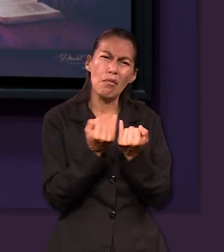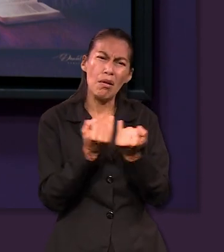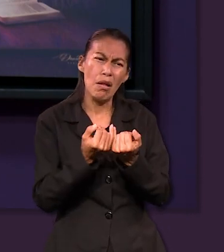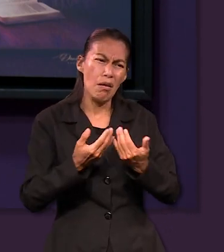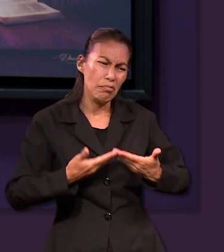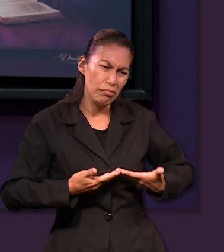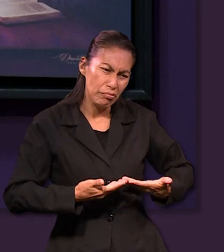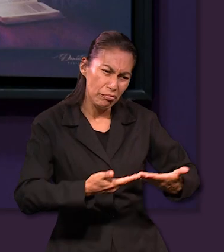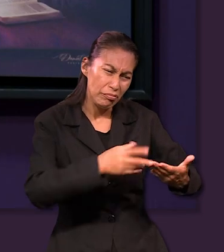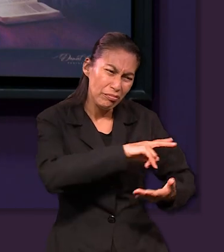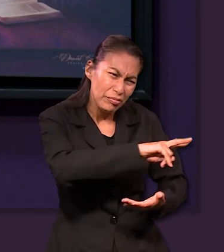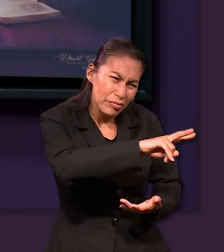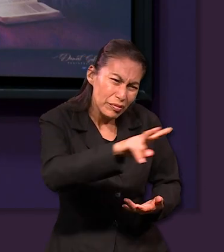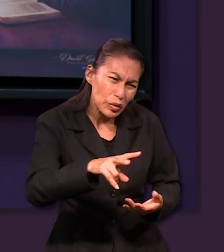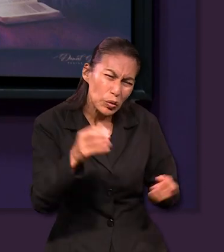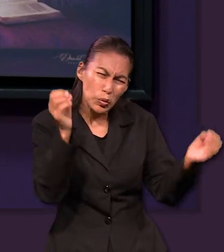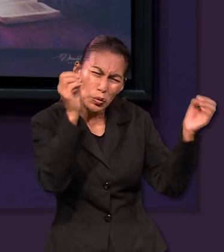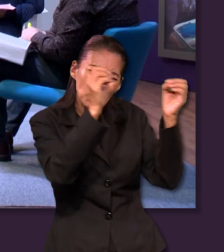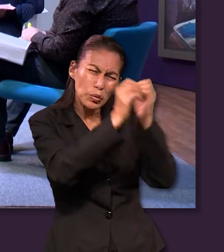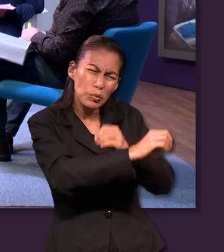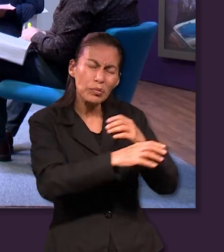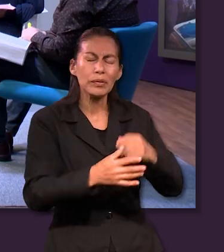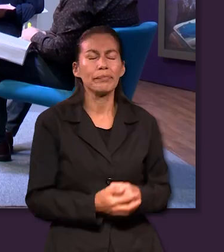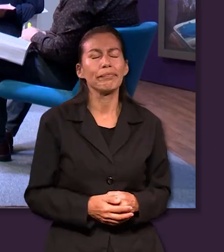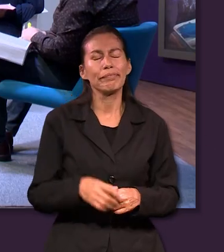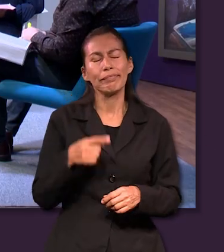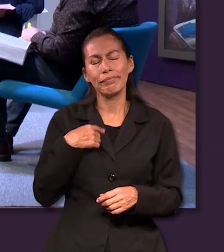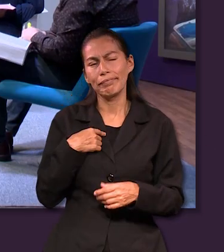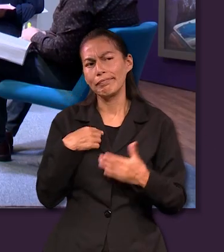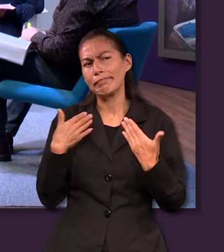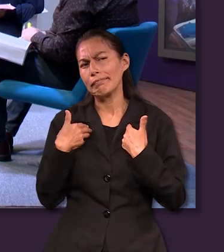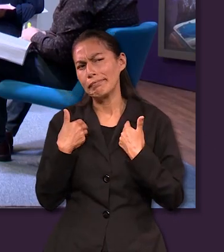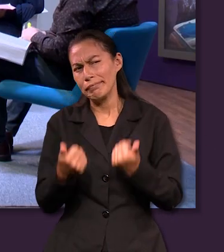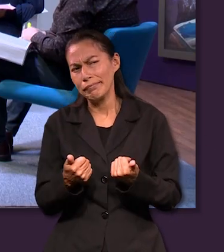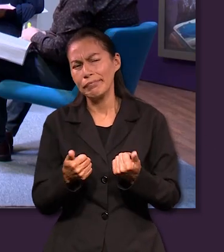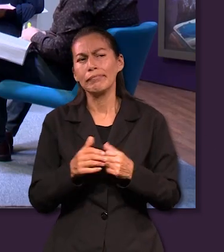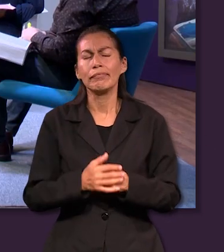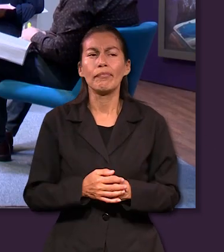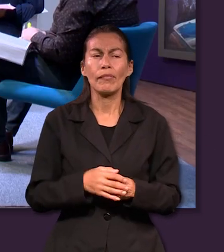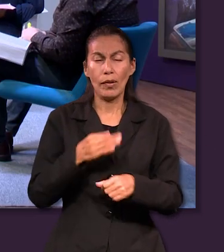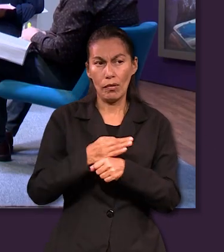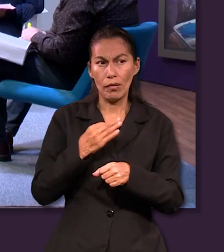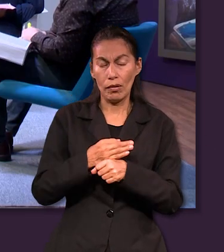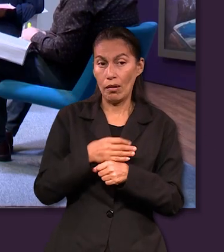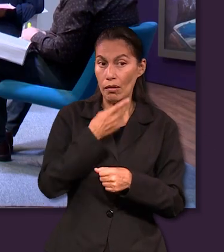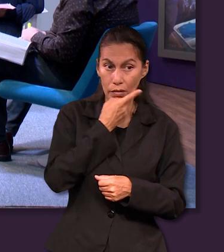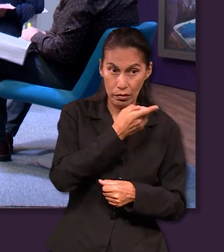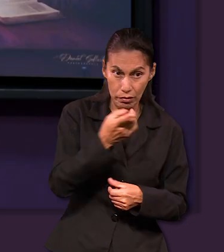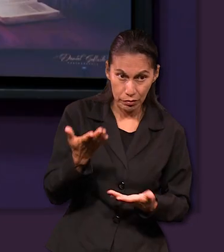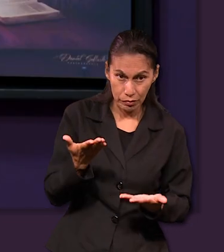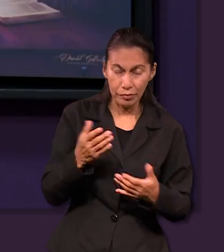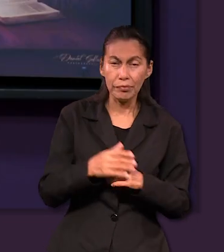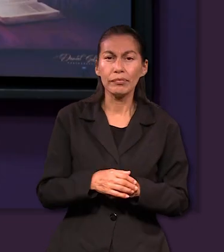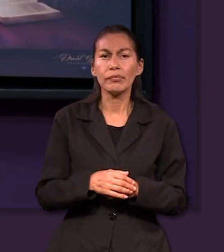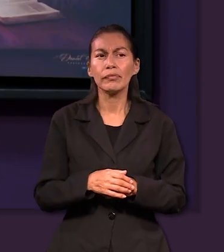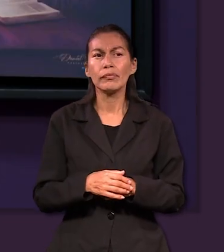¿no? y la semana bueno las semanas anteriores y también algo que me que me quedó muy impactante y que puedo